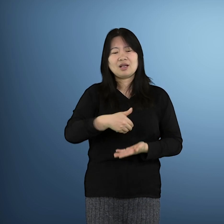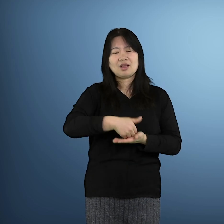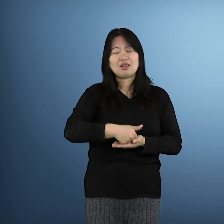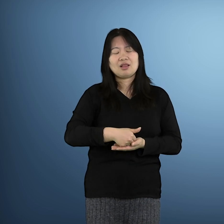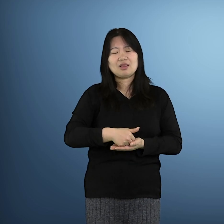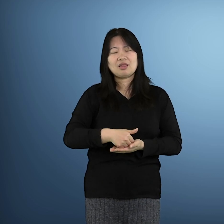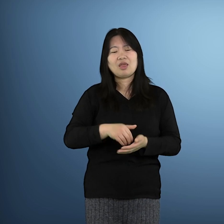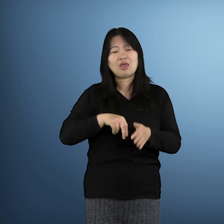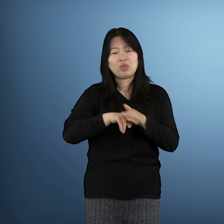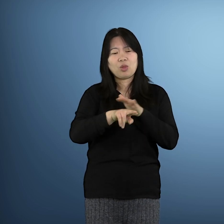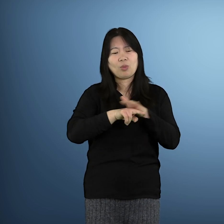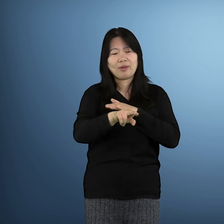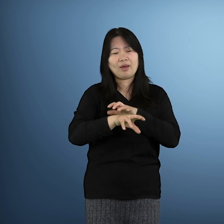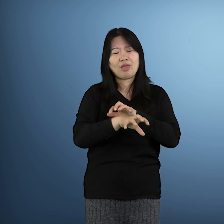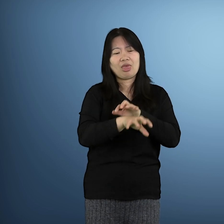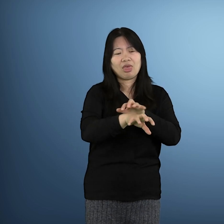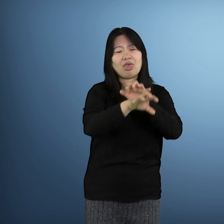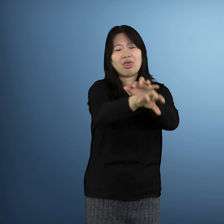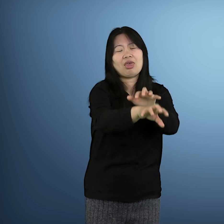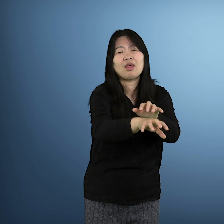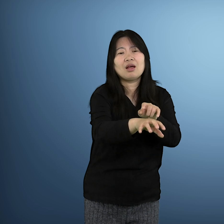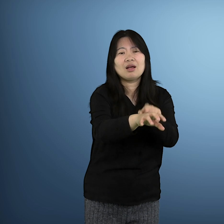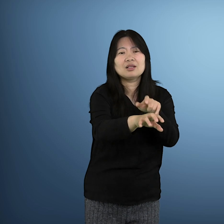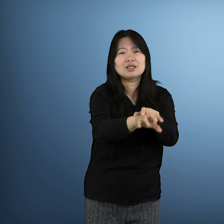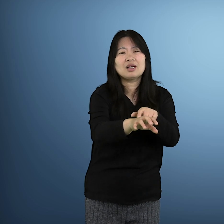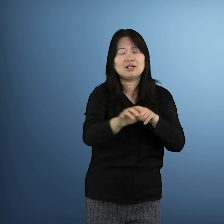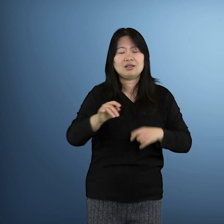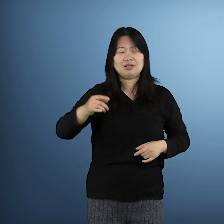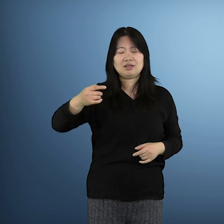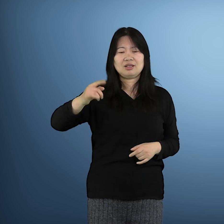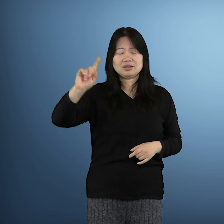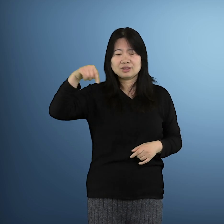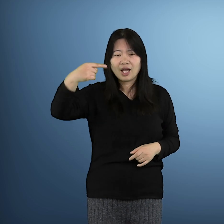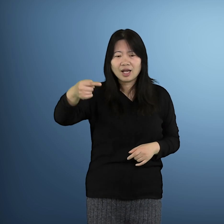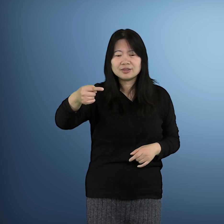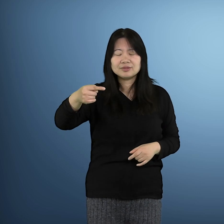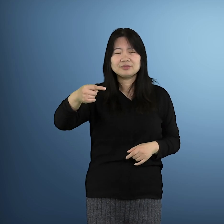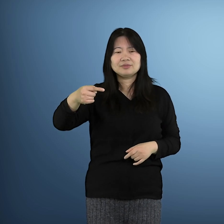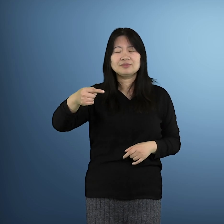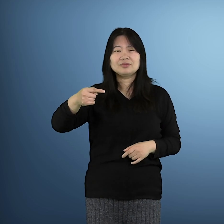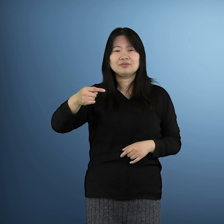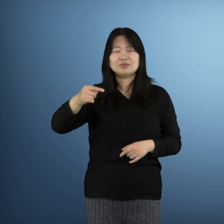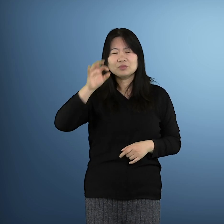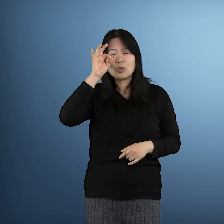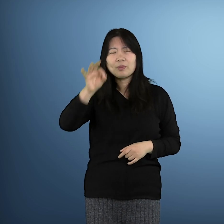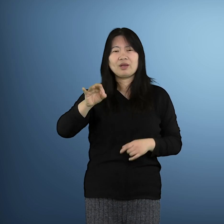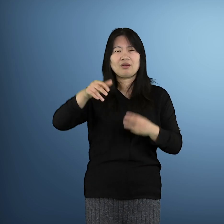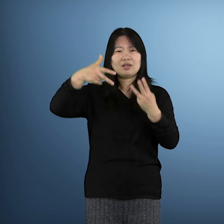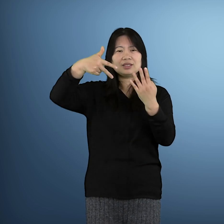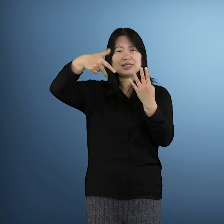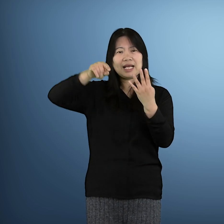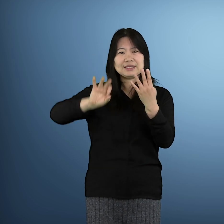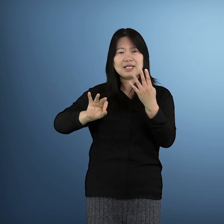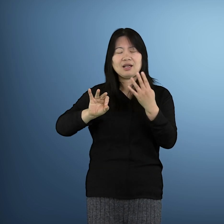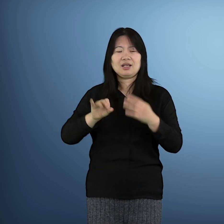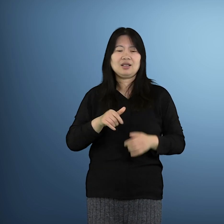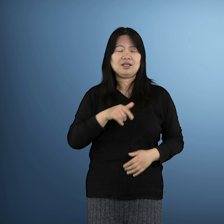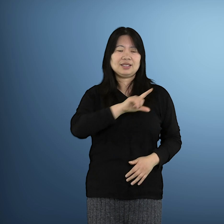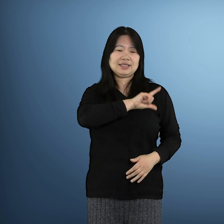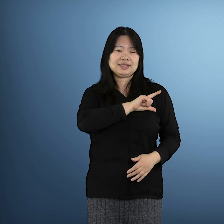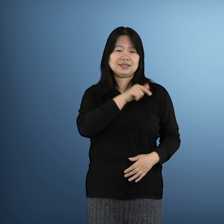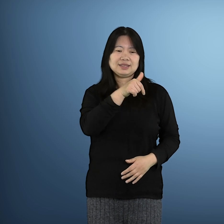인류는 무슨 일을 다음 장에서 벌이는가 하면 4장을 한번 보십시다.